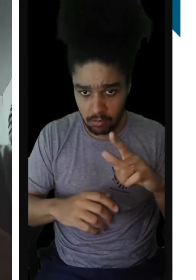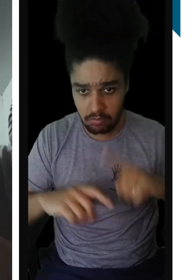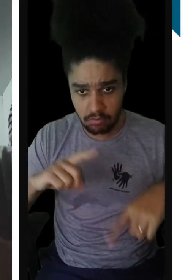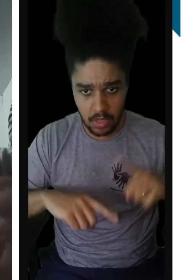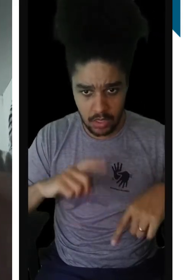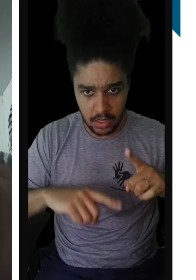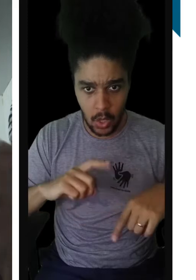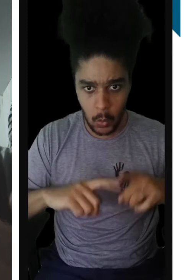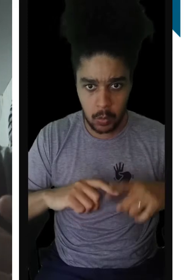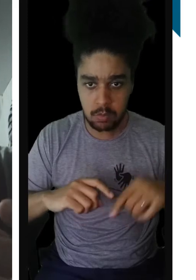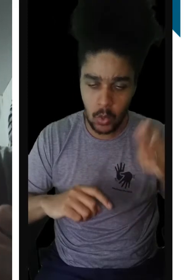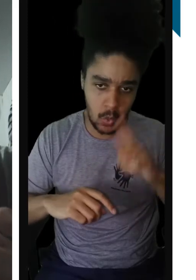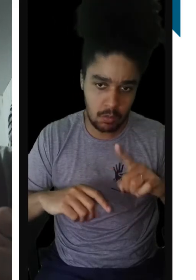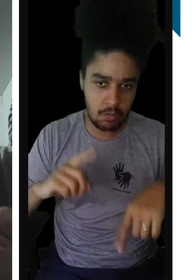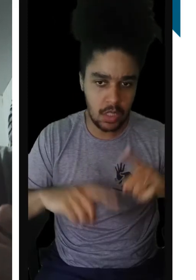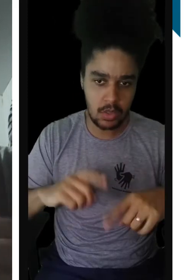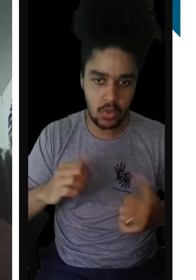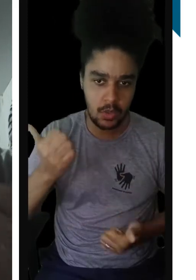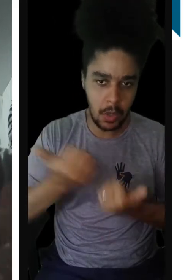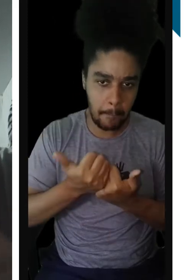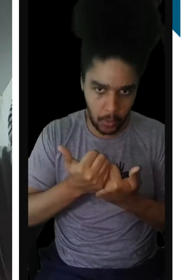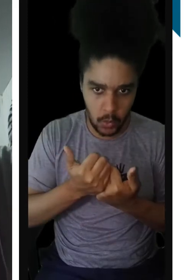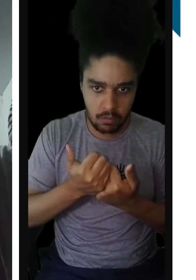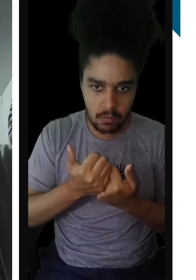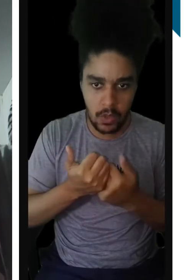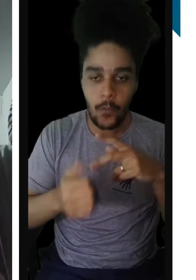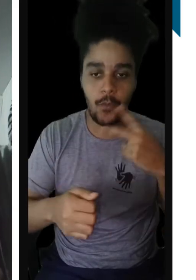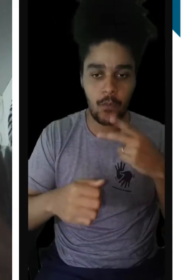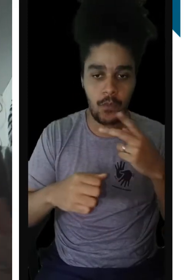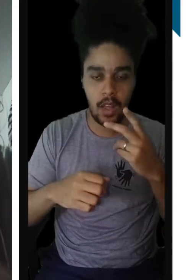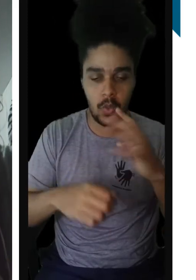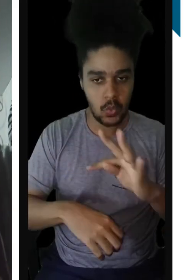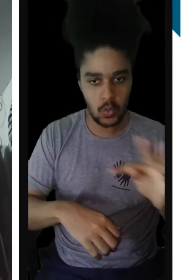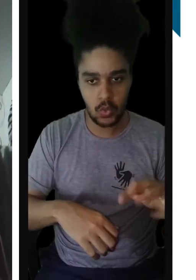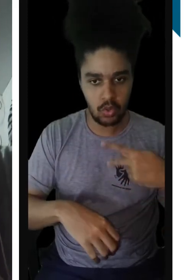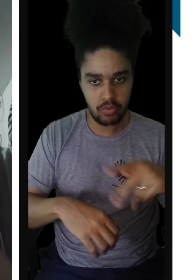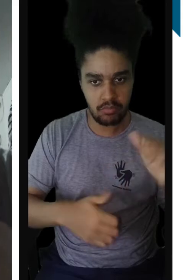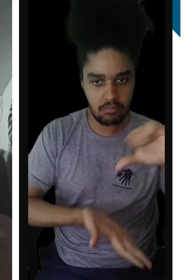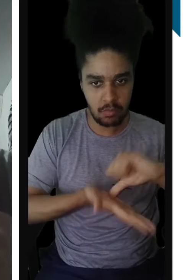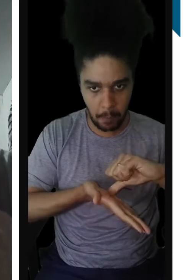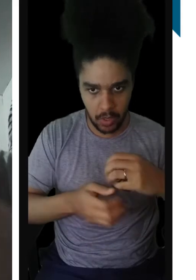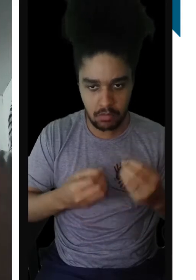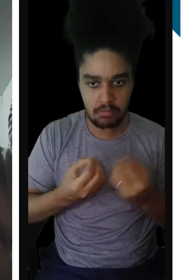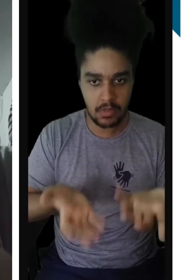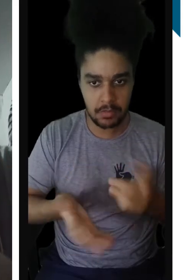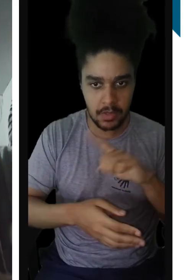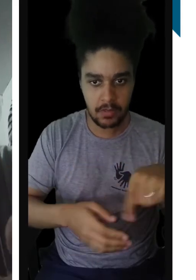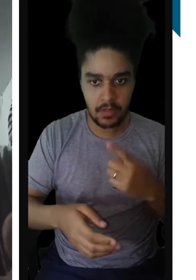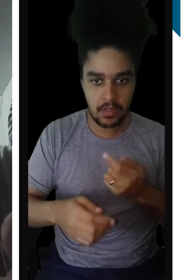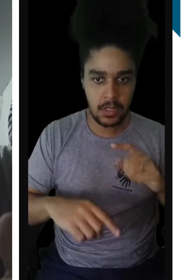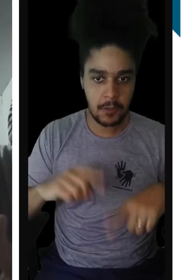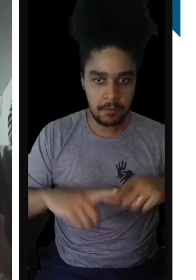conseguir o material de apoio, né? Fala com os tutores do seu polo para eles enviarem